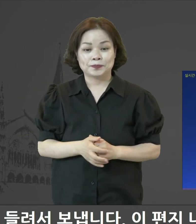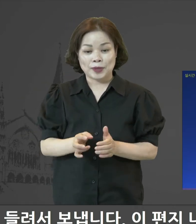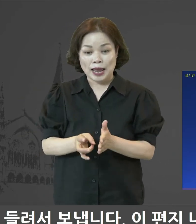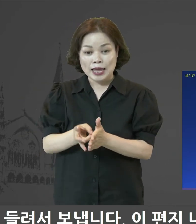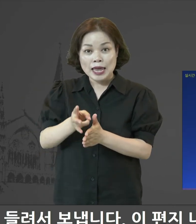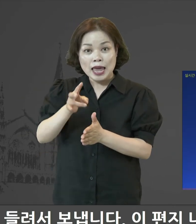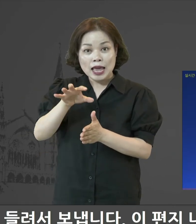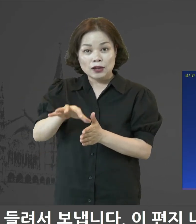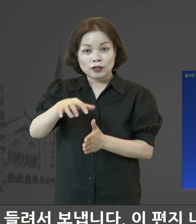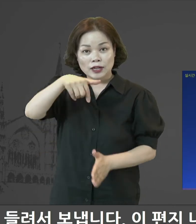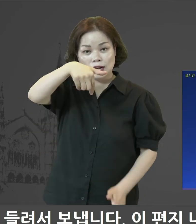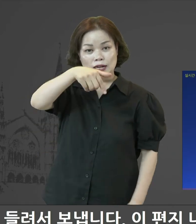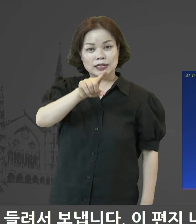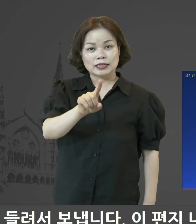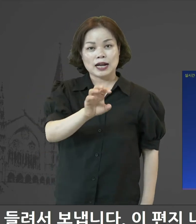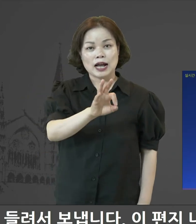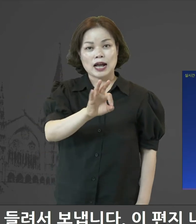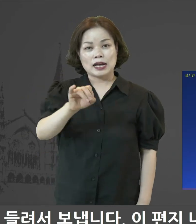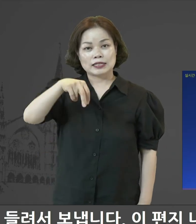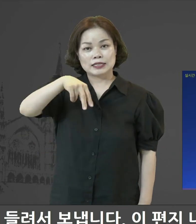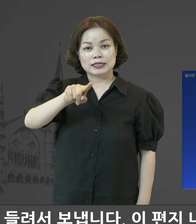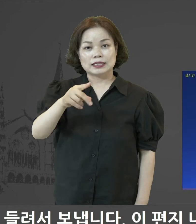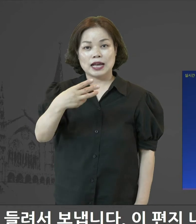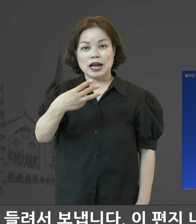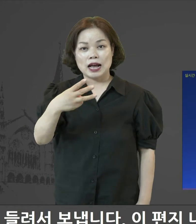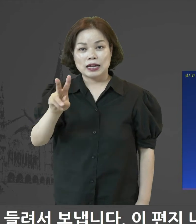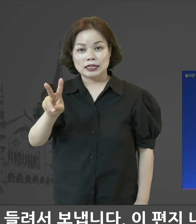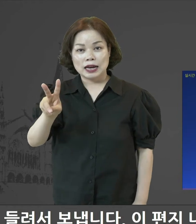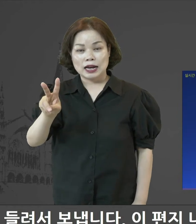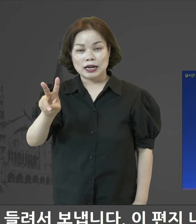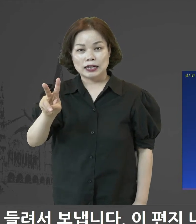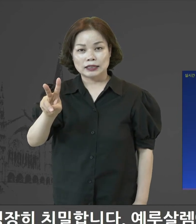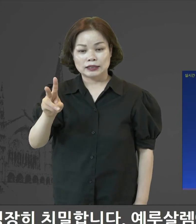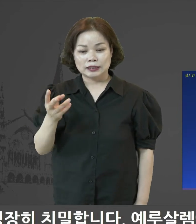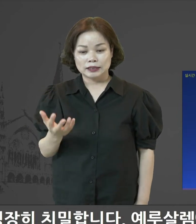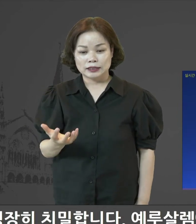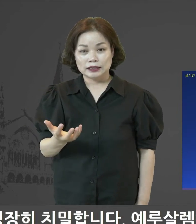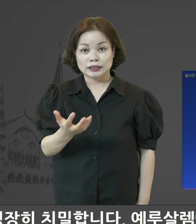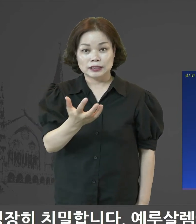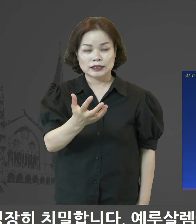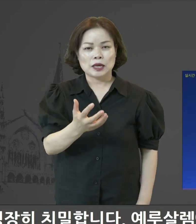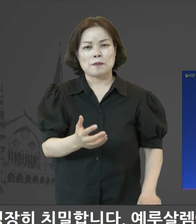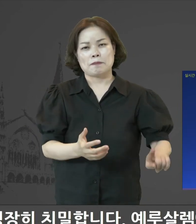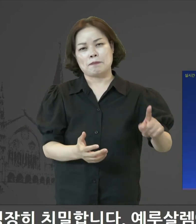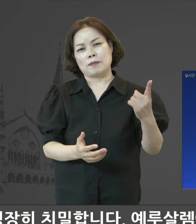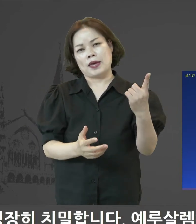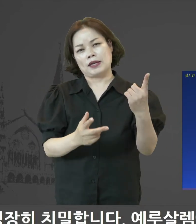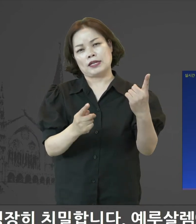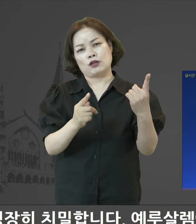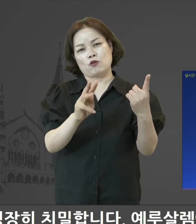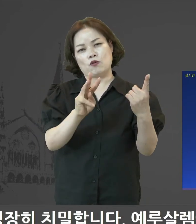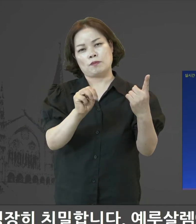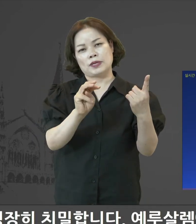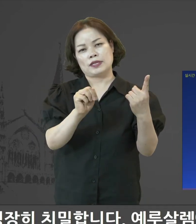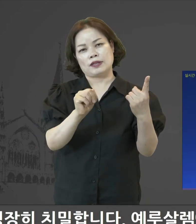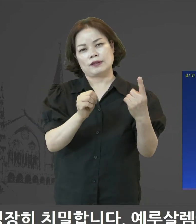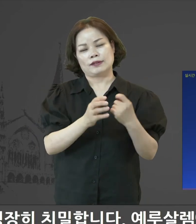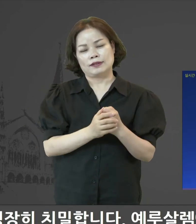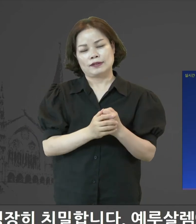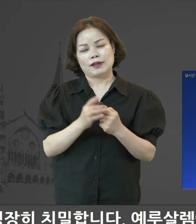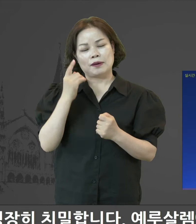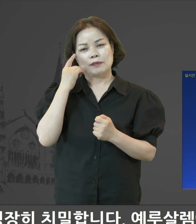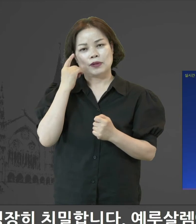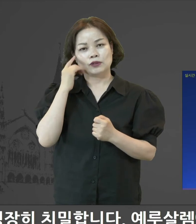예루살렘에서 가이사라까지 이동하는 동선은 대략 100km입니다. 저는 그 동선대로 한번